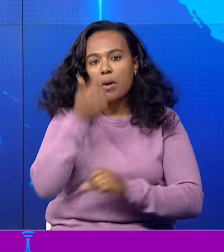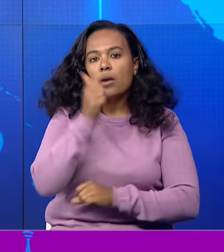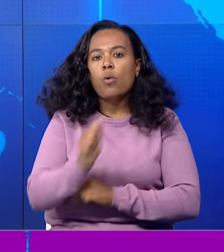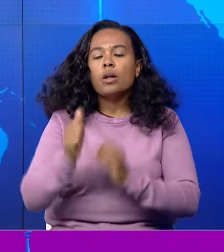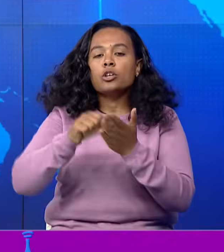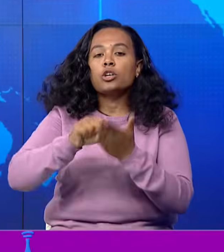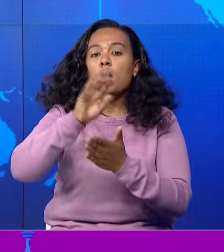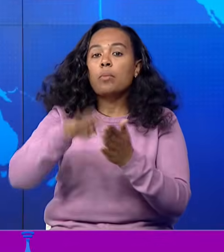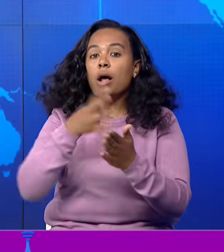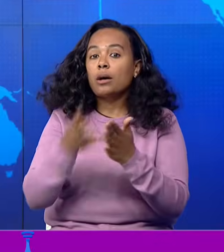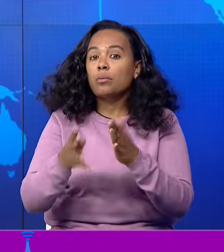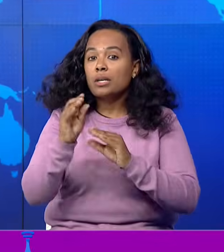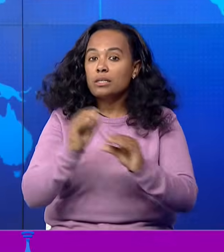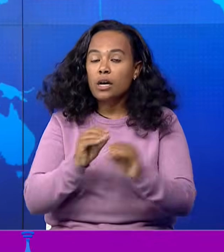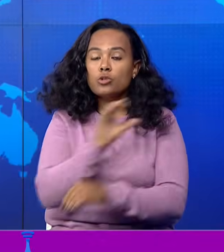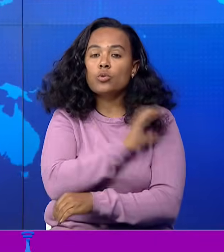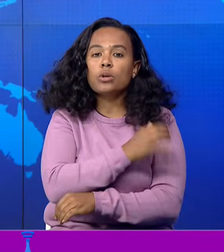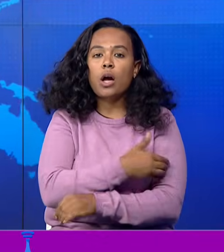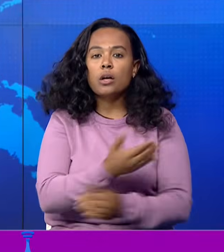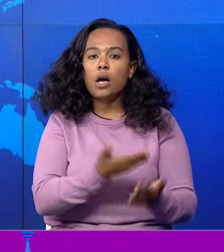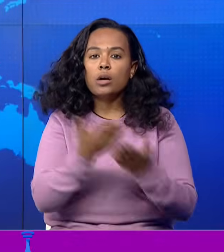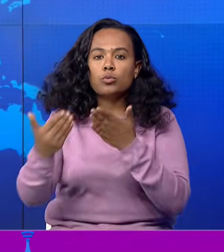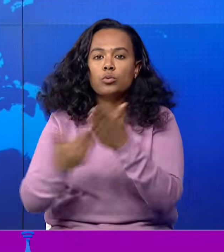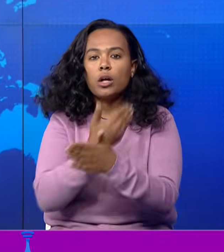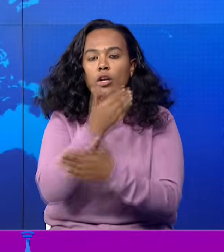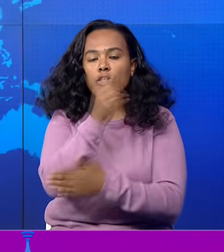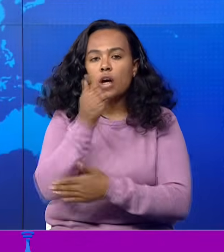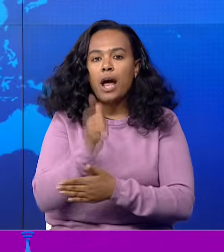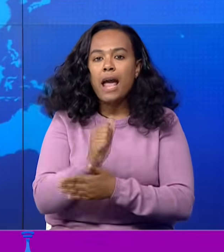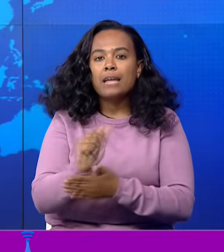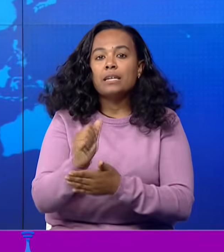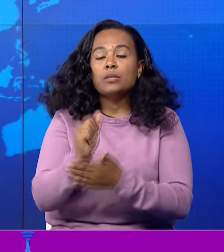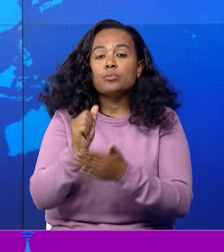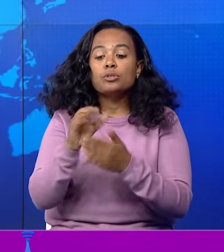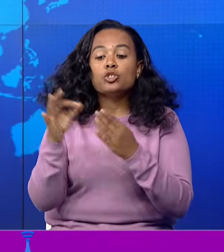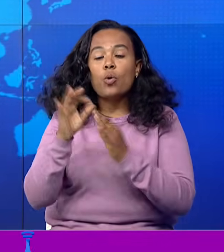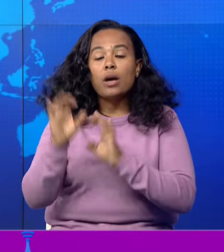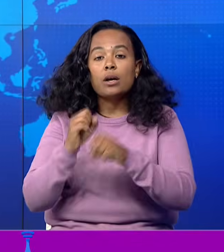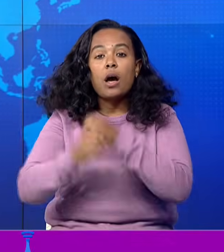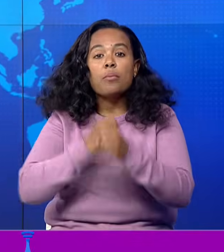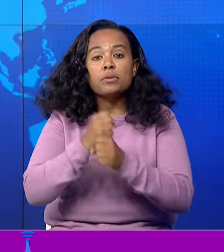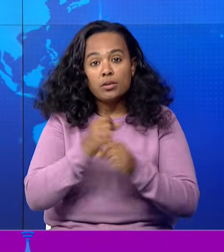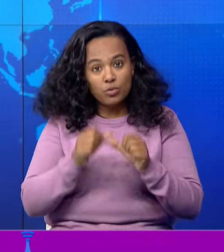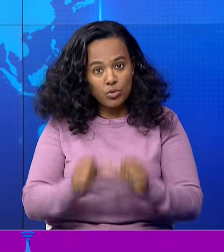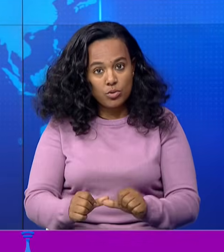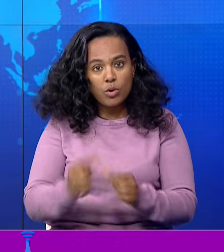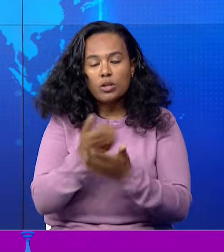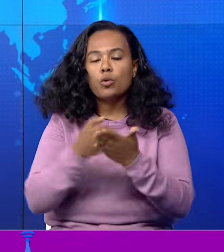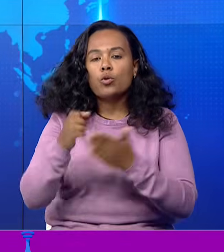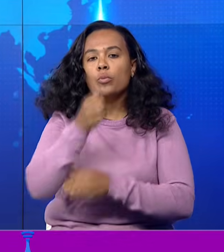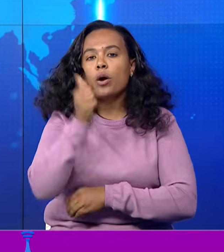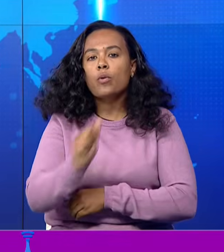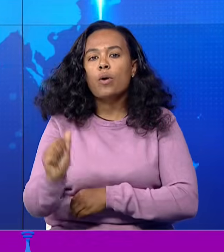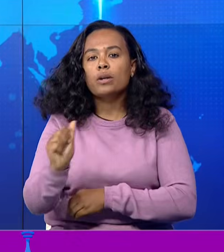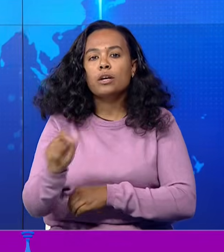ግብር እንቅስቃሴውም የኃይል አቅርቦቱም ታዳሽ ኃይልን ምርጫው ካደረገ ዓመታት ተቆጥሯል። ኢኮኖሚውም አረንጓዴ እንዲሆን ጽኑ